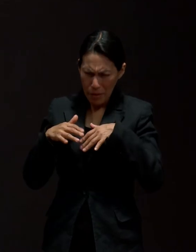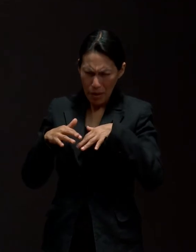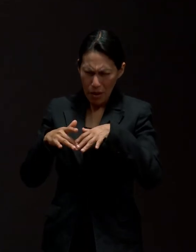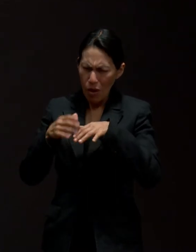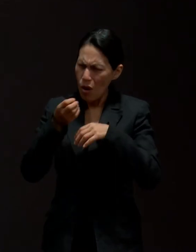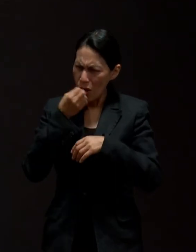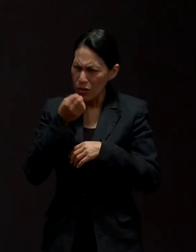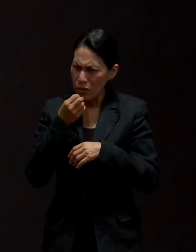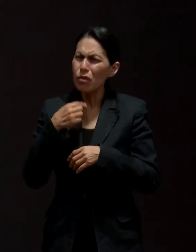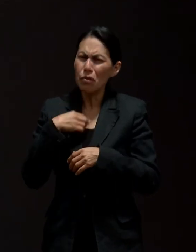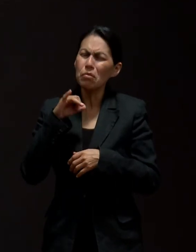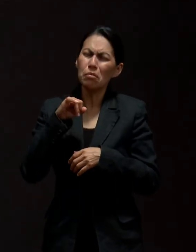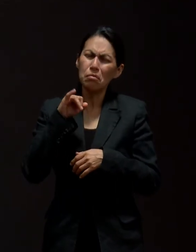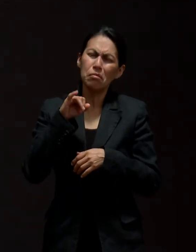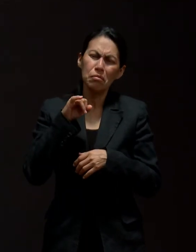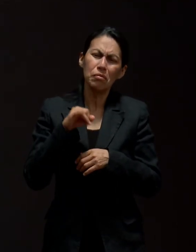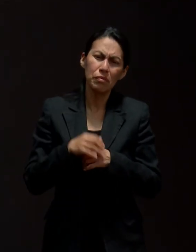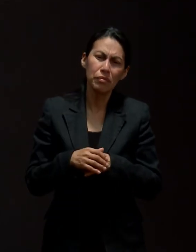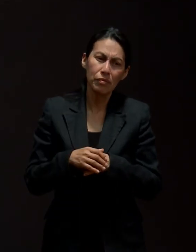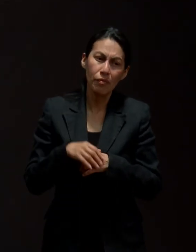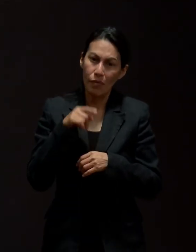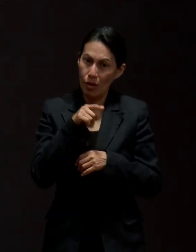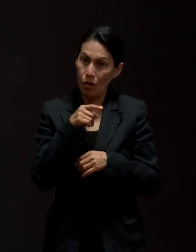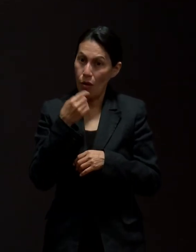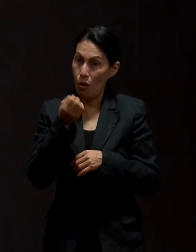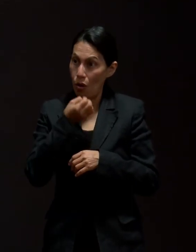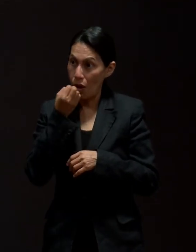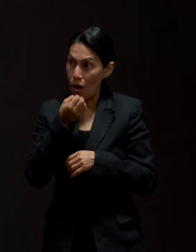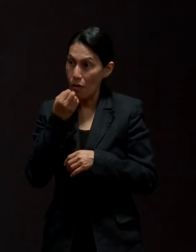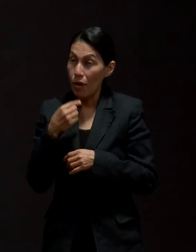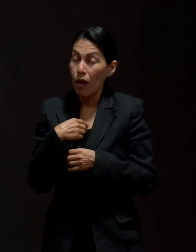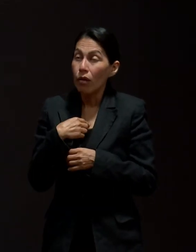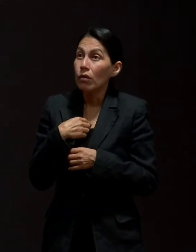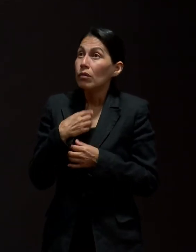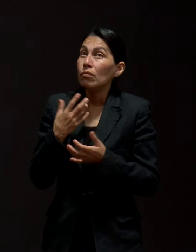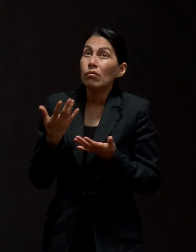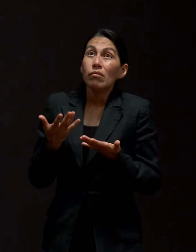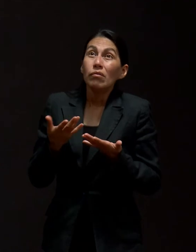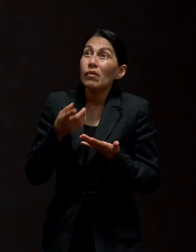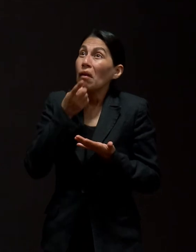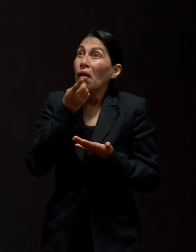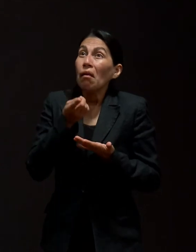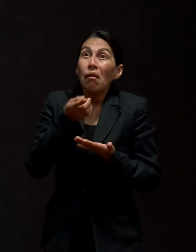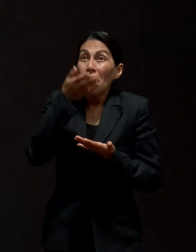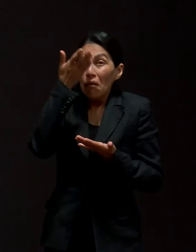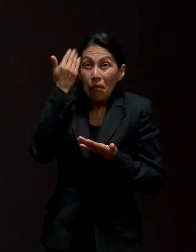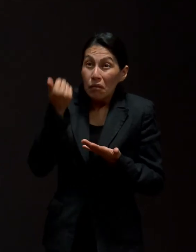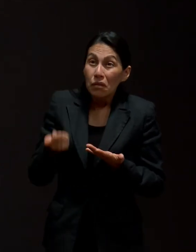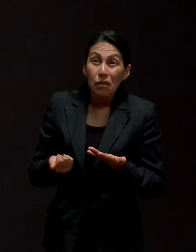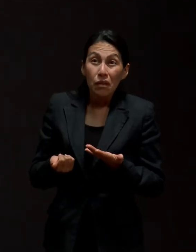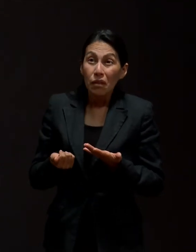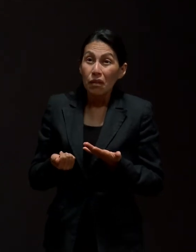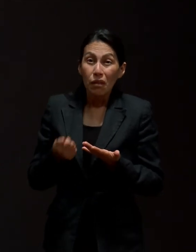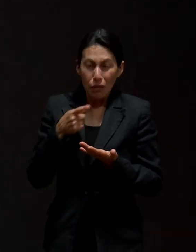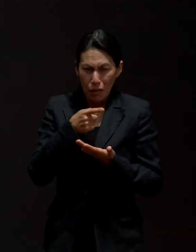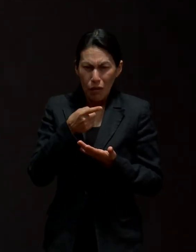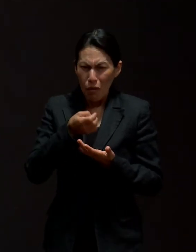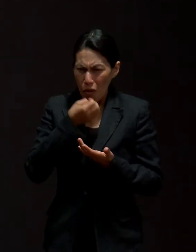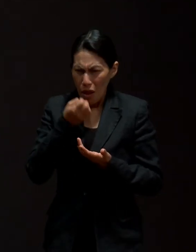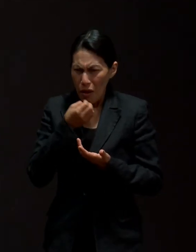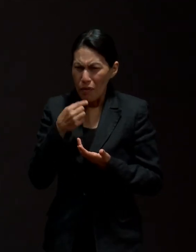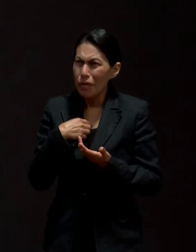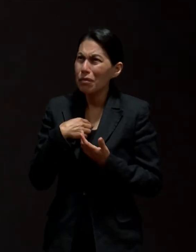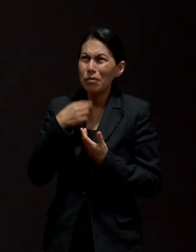que me dice, hagamos una caminata de oración. Y yo, ah, sí, sí. Y empezamos a orar, y él oraba, y yo no sabía qué